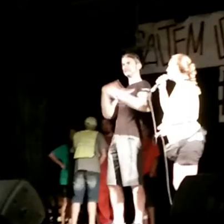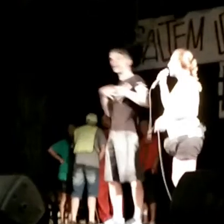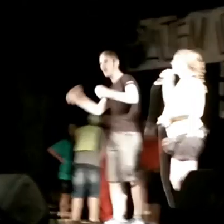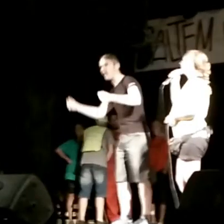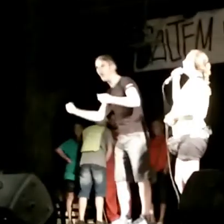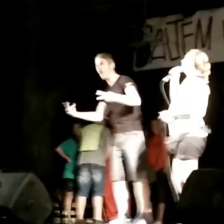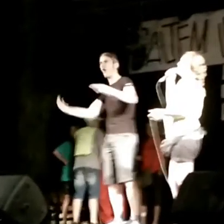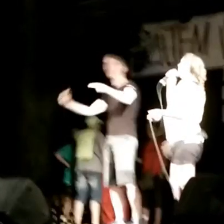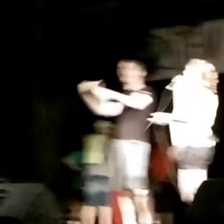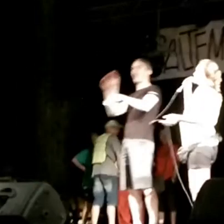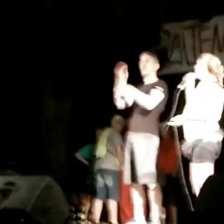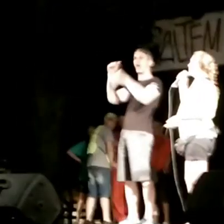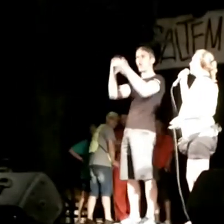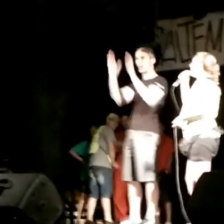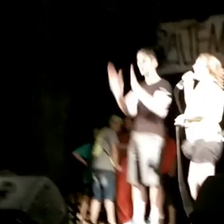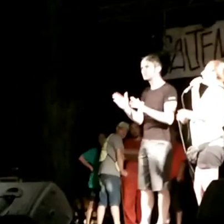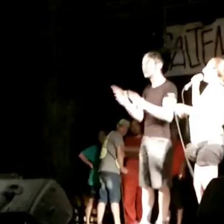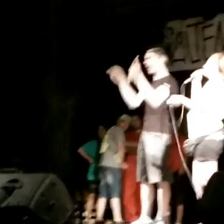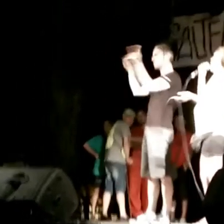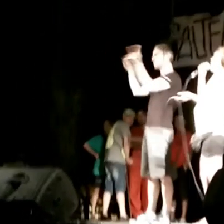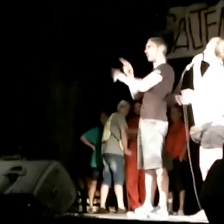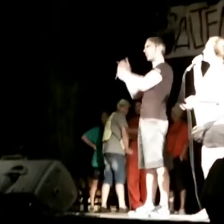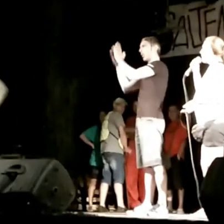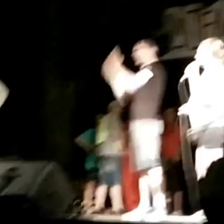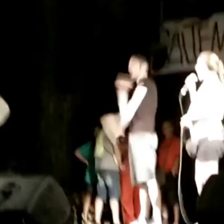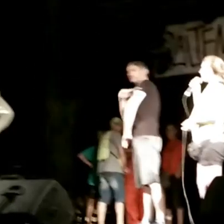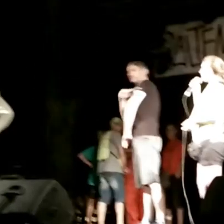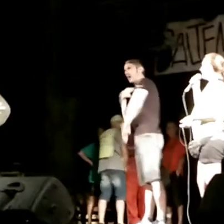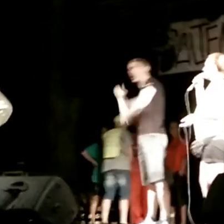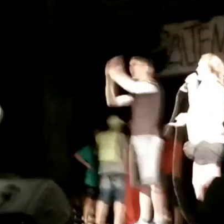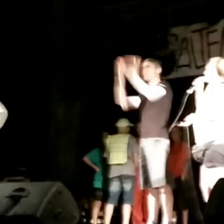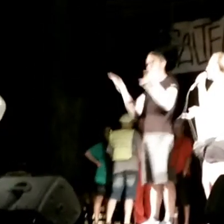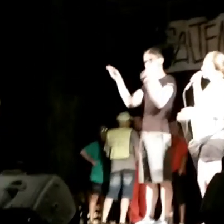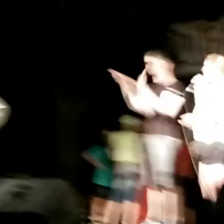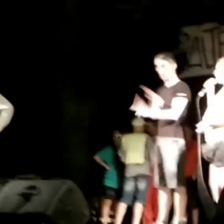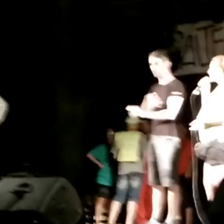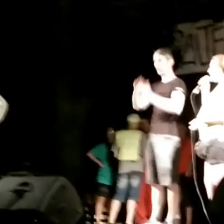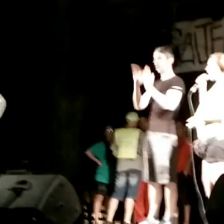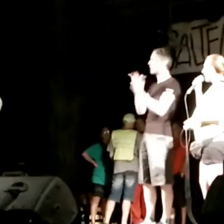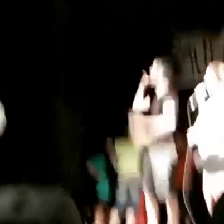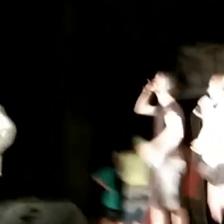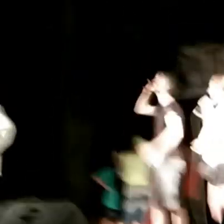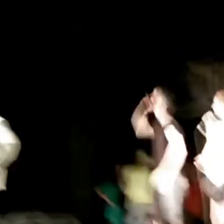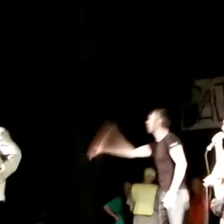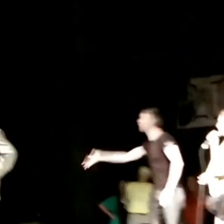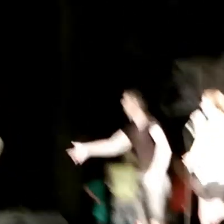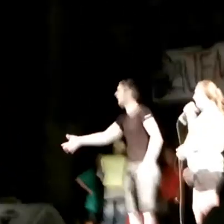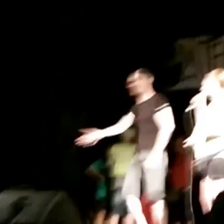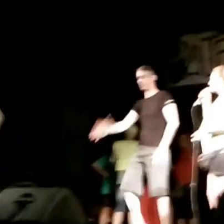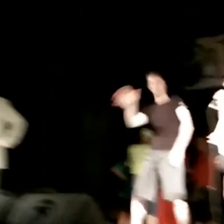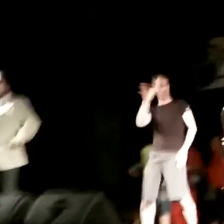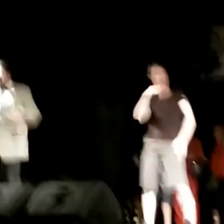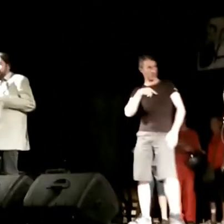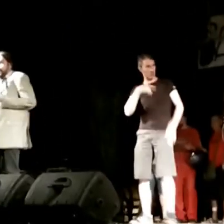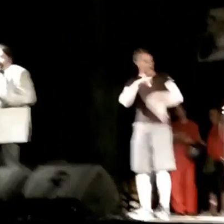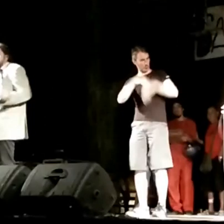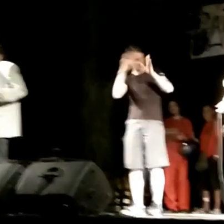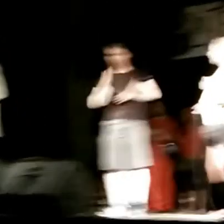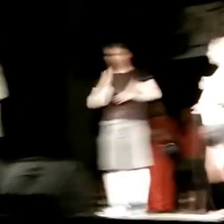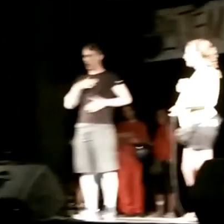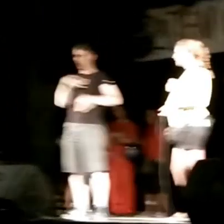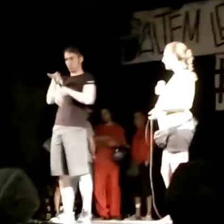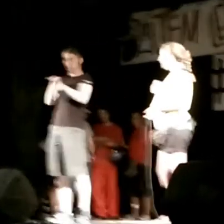en educación, cerramos hospitales, cerramos escuelas, que no tiene vergüenza. A ver, hospital. Yo tengo